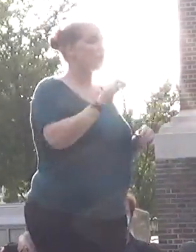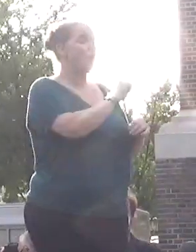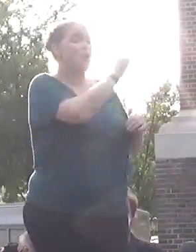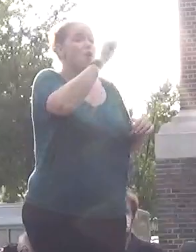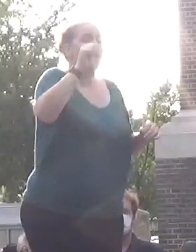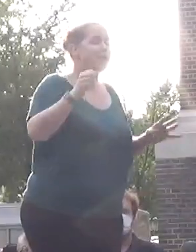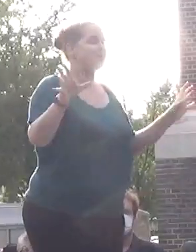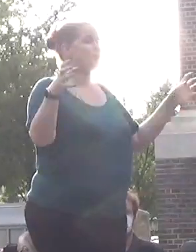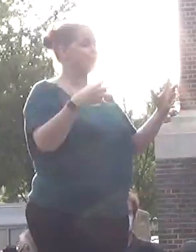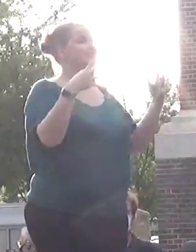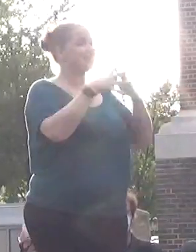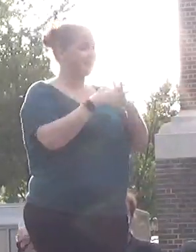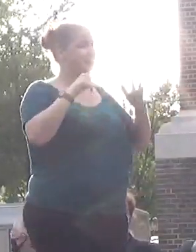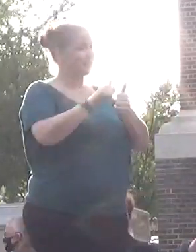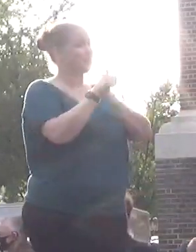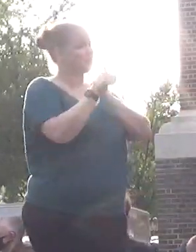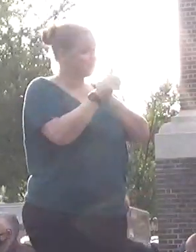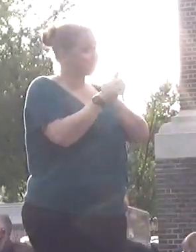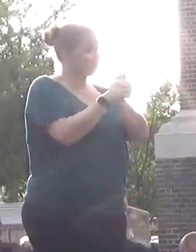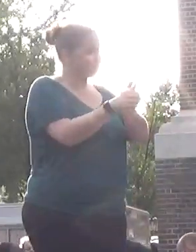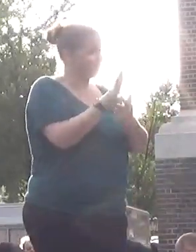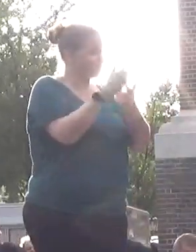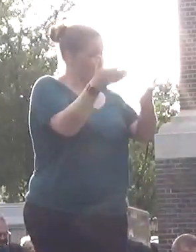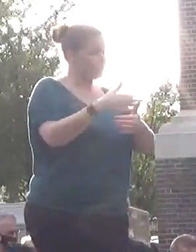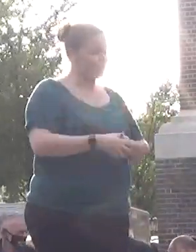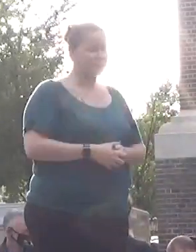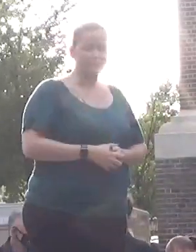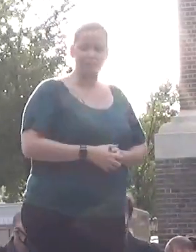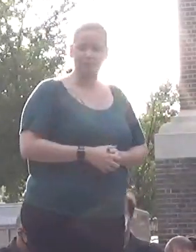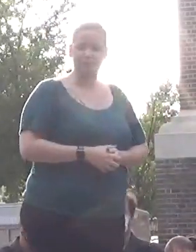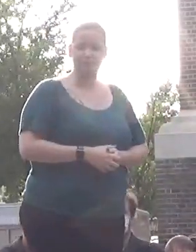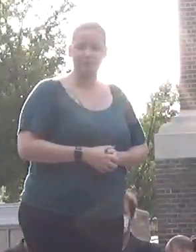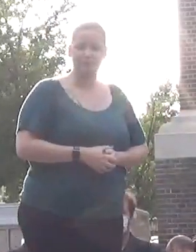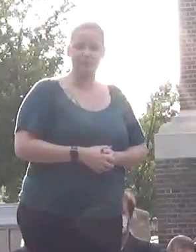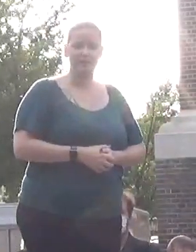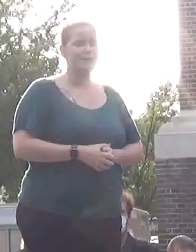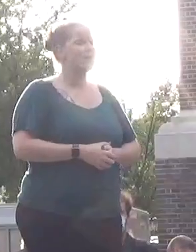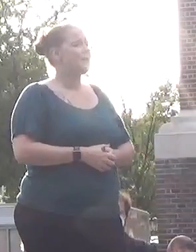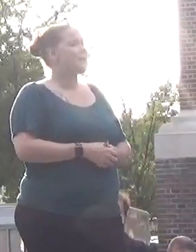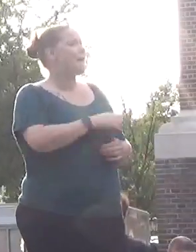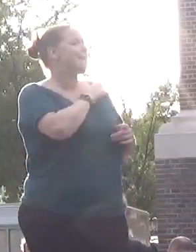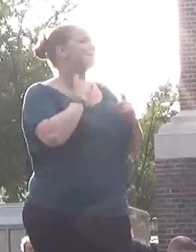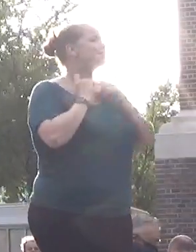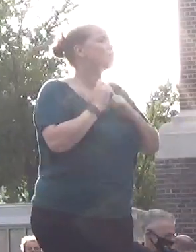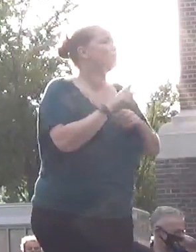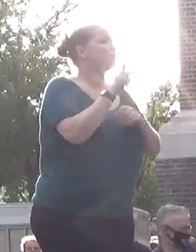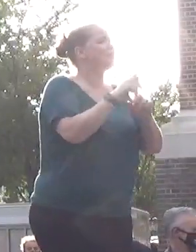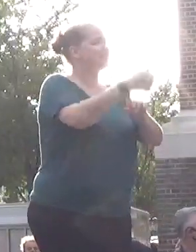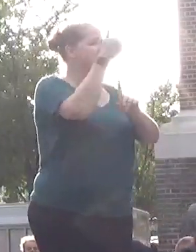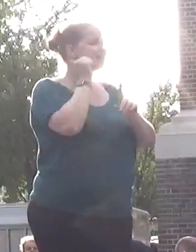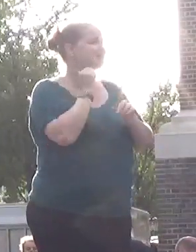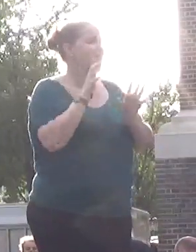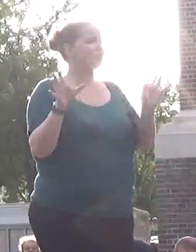goede voorbeeld navolgt. Bisschop De Korte, gisteren nog aangeschreven door het werkverband van katholieke